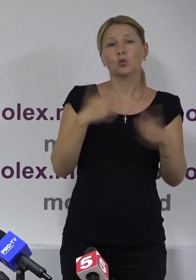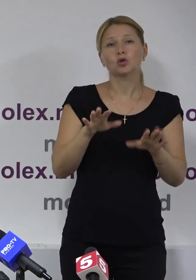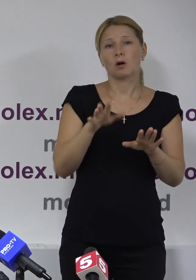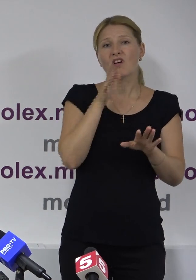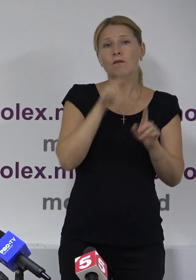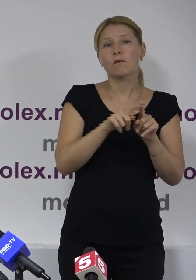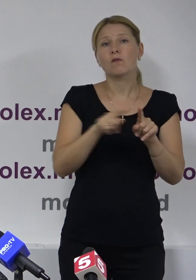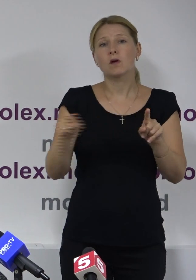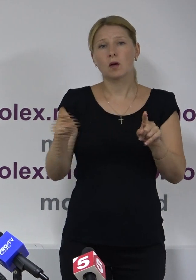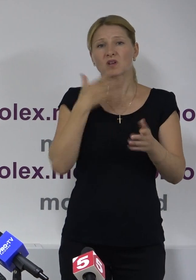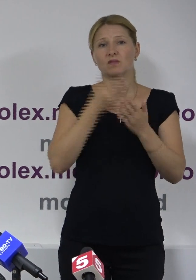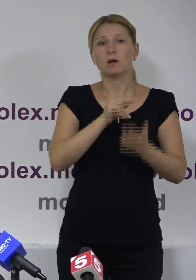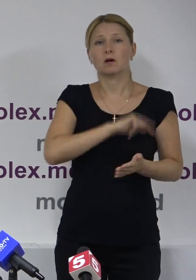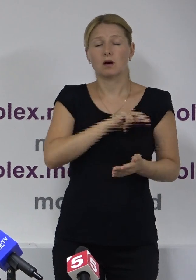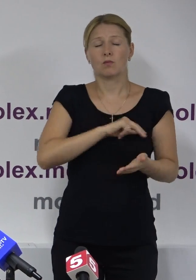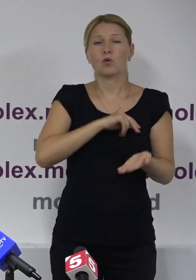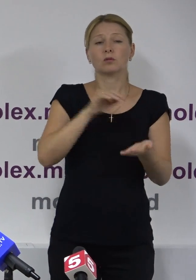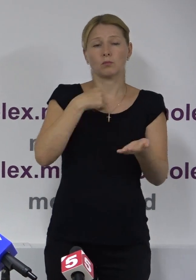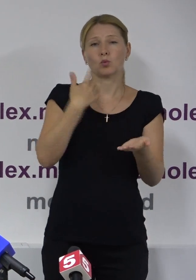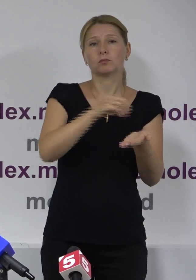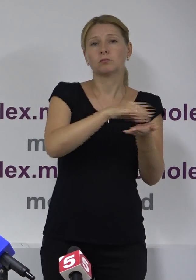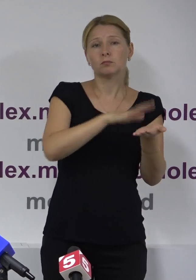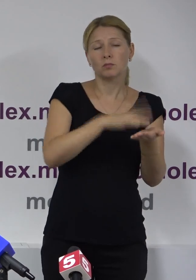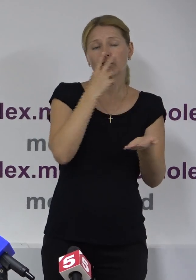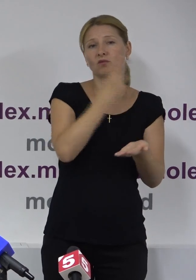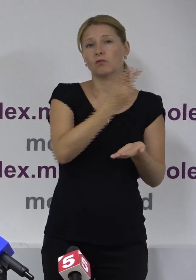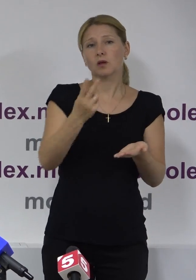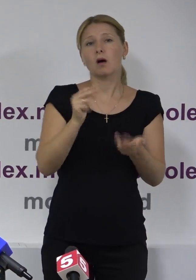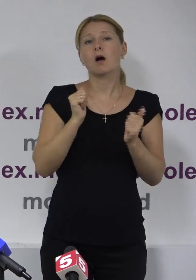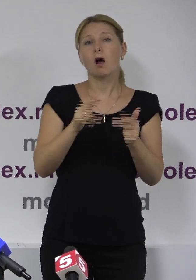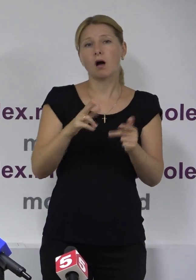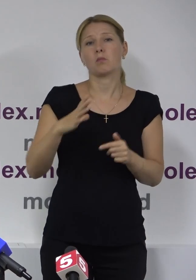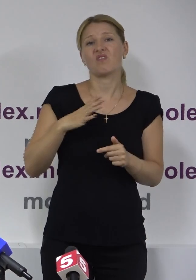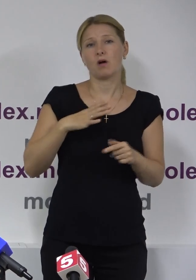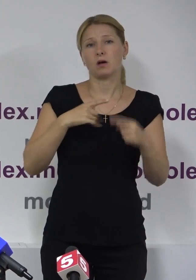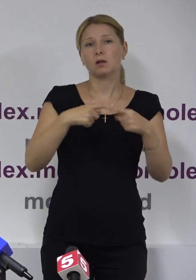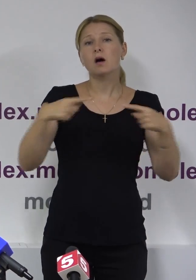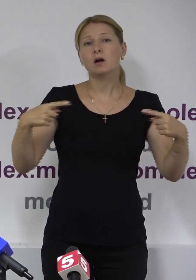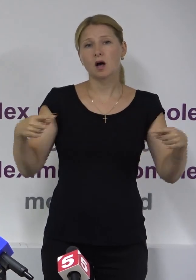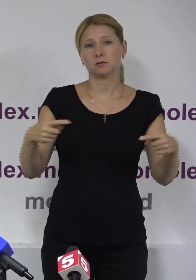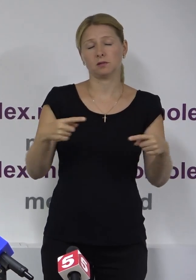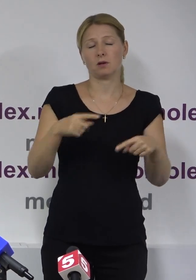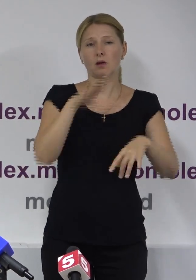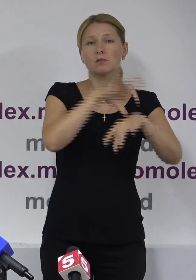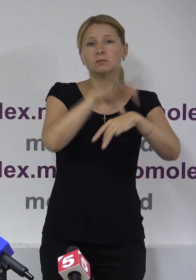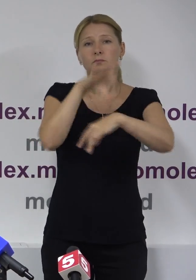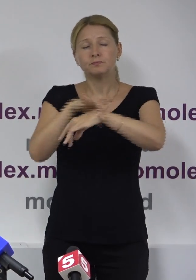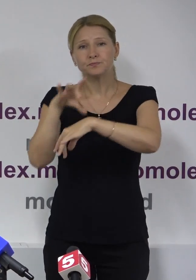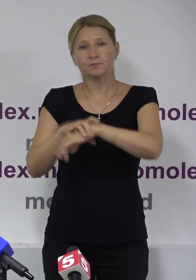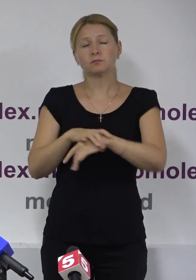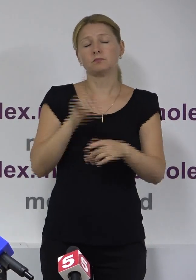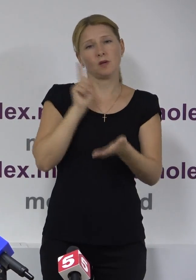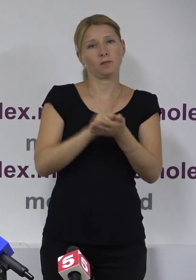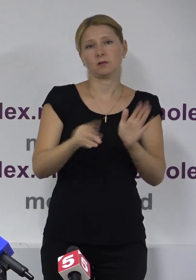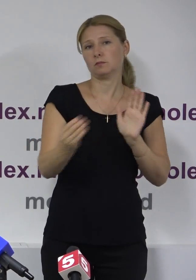campaniei electorale, dar și ulterior, după ce s-au încheiat acestea, că de regulă, de recomandările misiunilor de observare, se ține